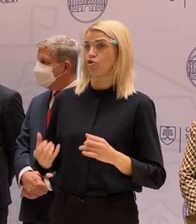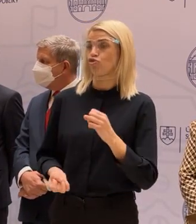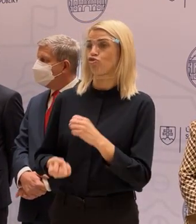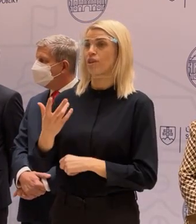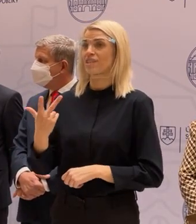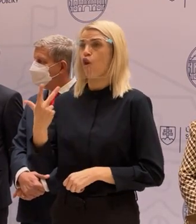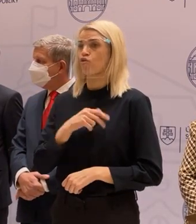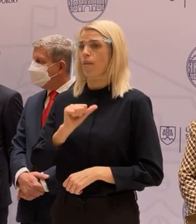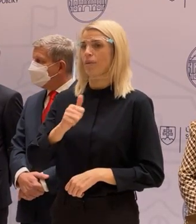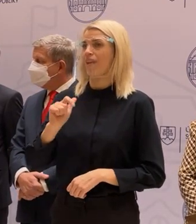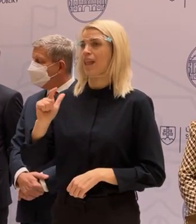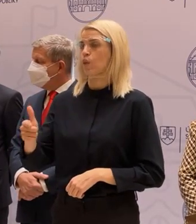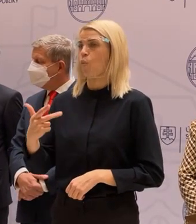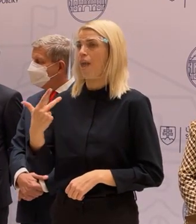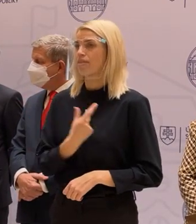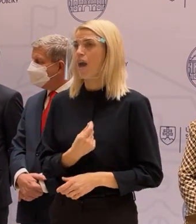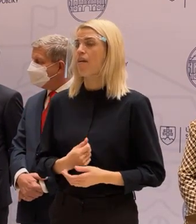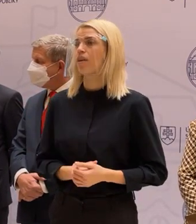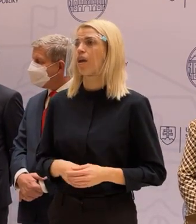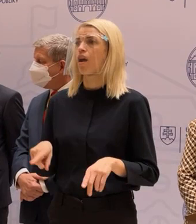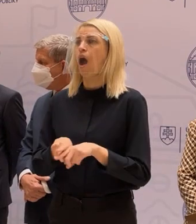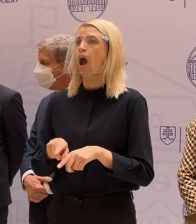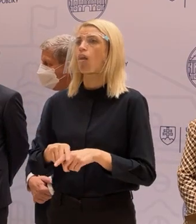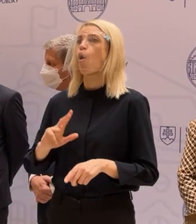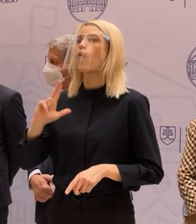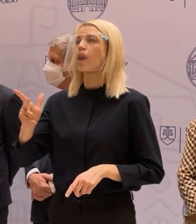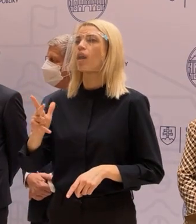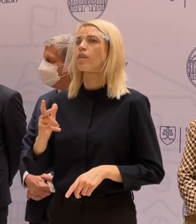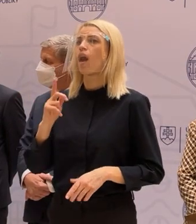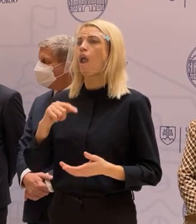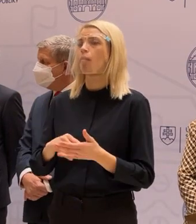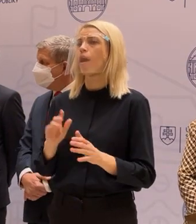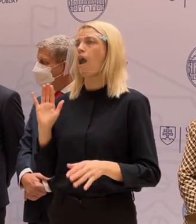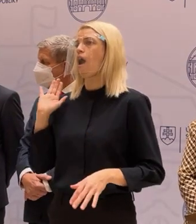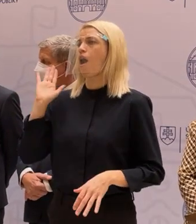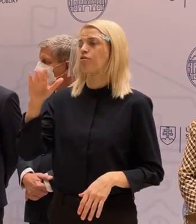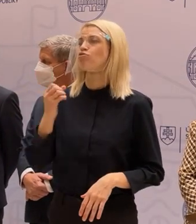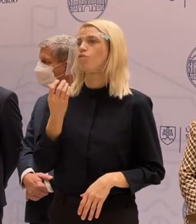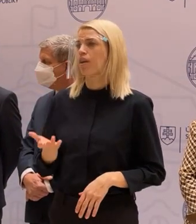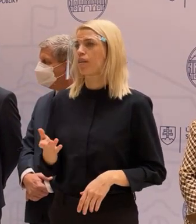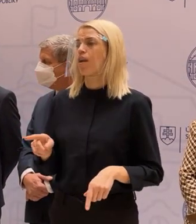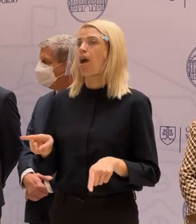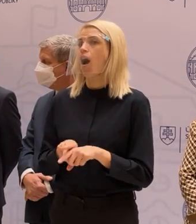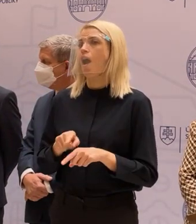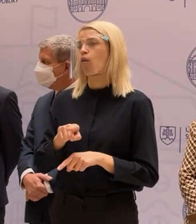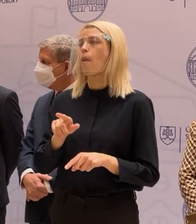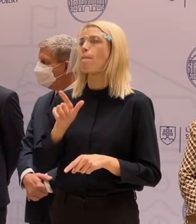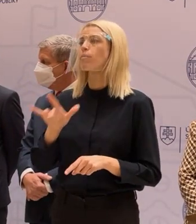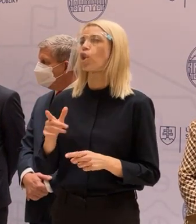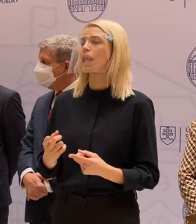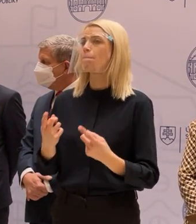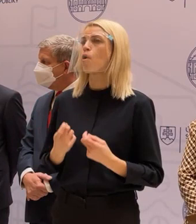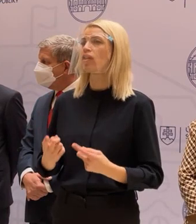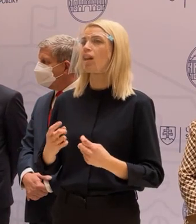tie prvé dve dávky, že v podstate tú tretiu samozrejme ešte nemôžu dostať. A či to nepôsobí aj demotivačne pre tých, ktorí